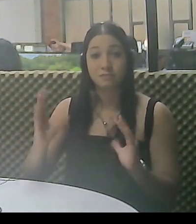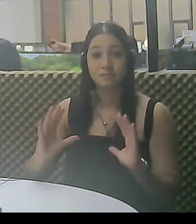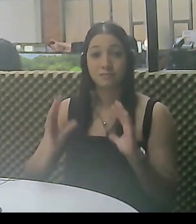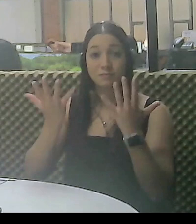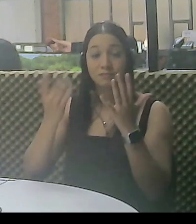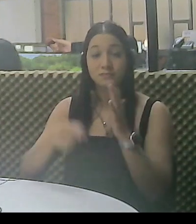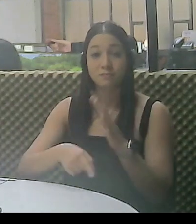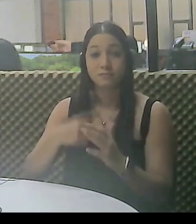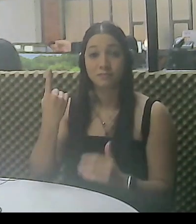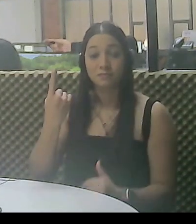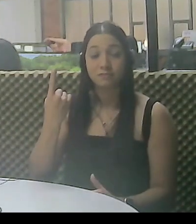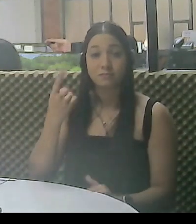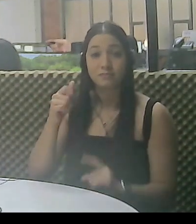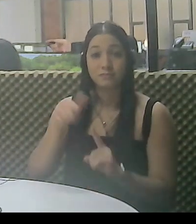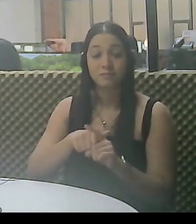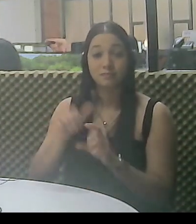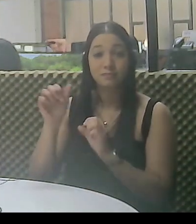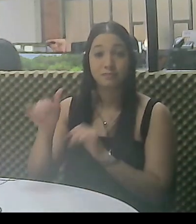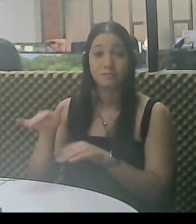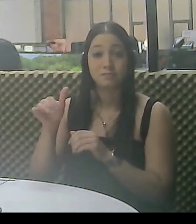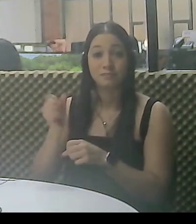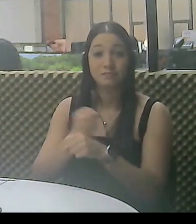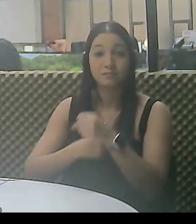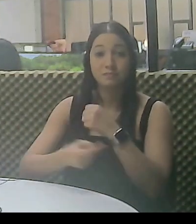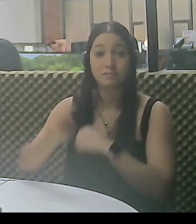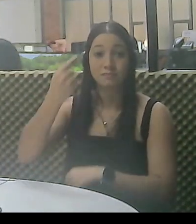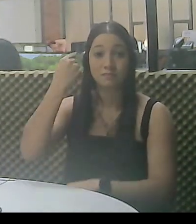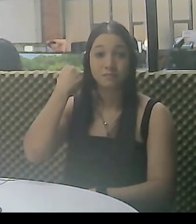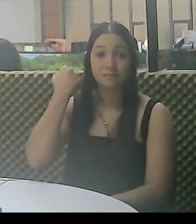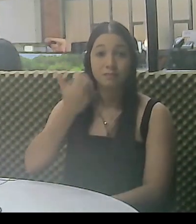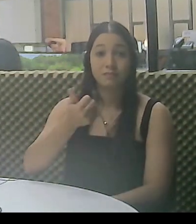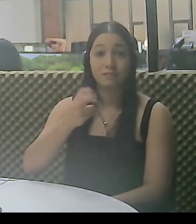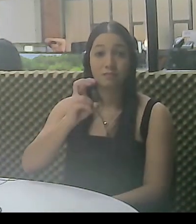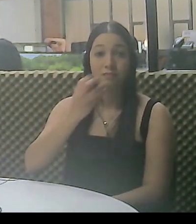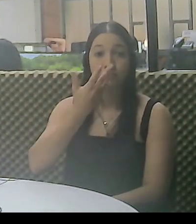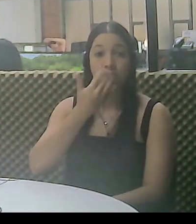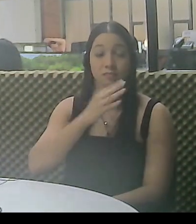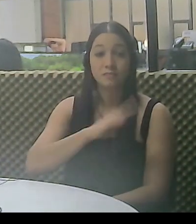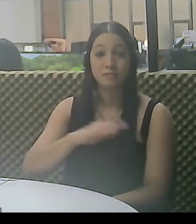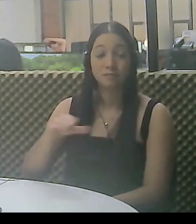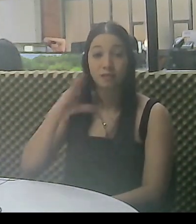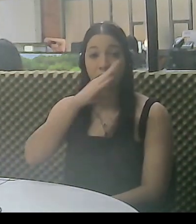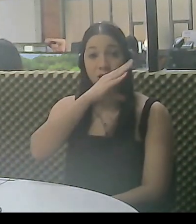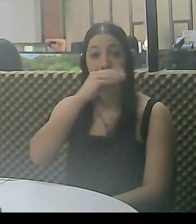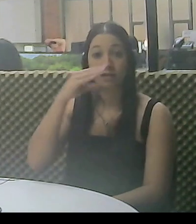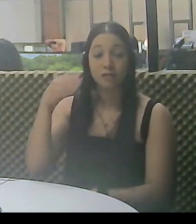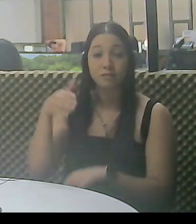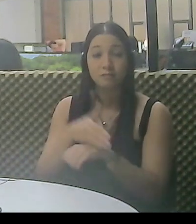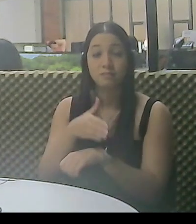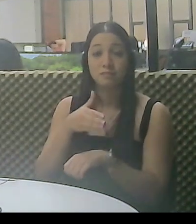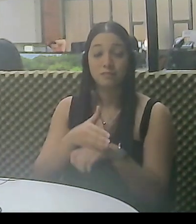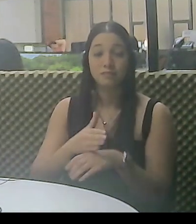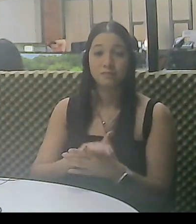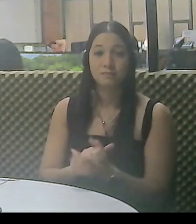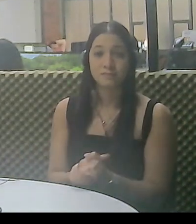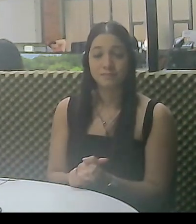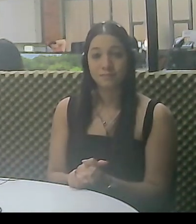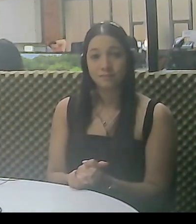Na primeira edição, em setembro do ano passado, 150 crianças e adolescentes participaram das